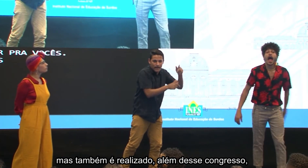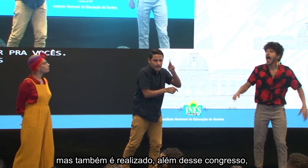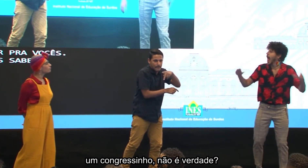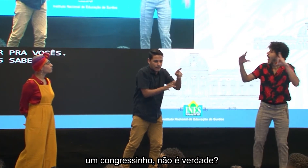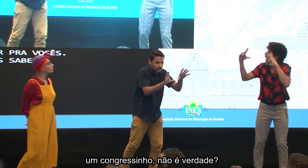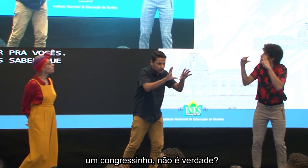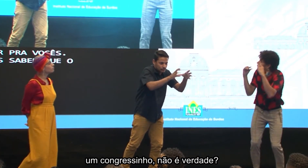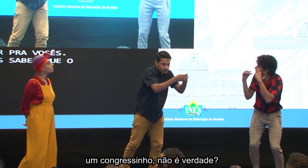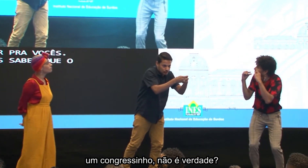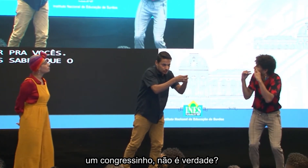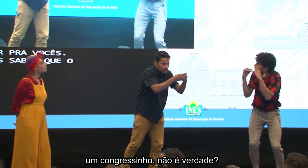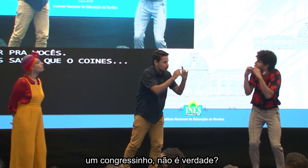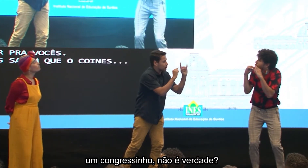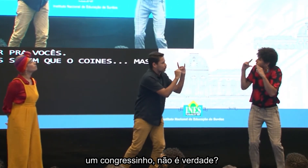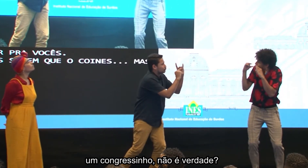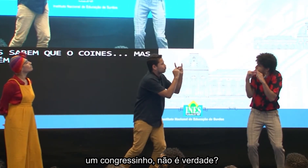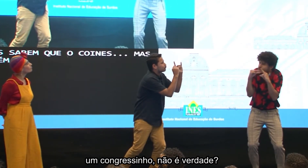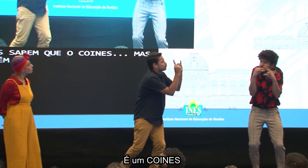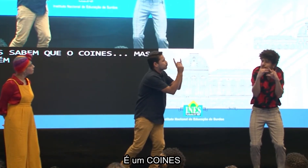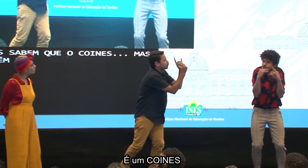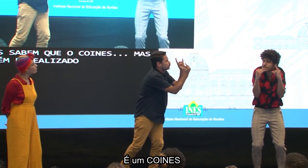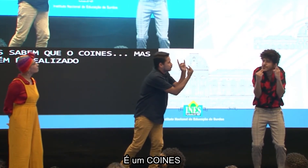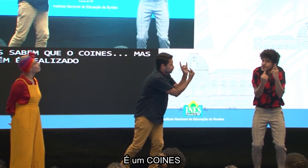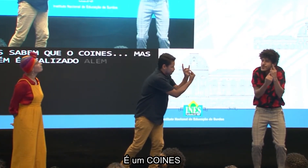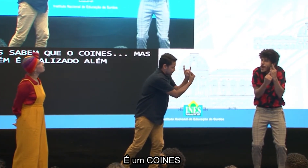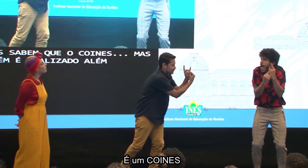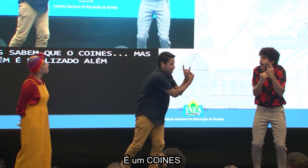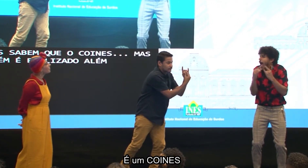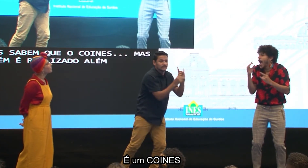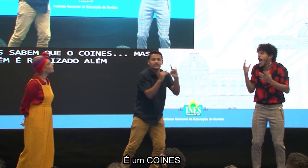um congressinho, não é verdade? É um COINES.